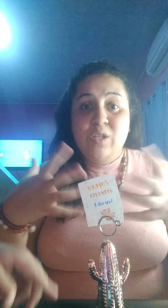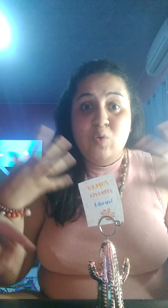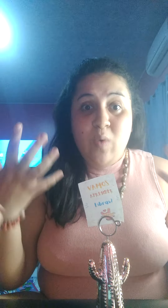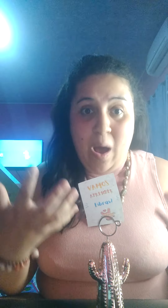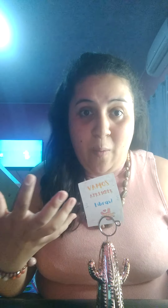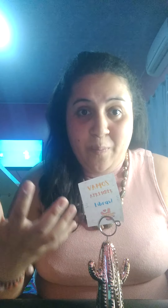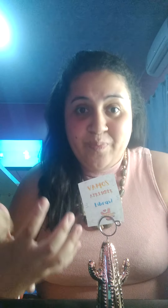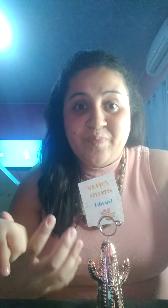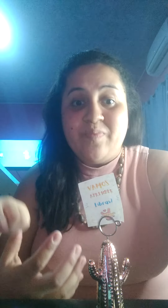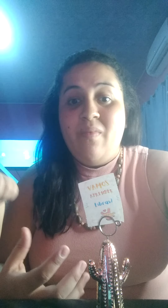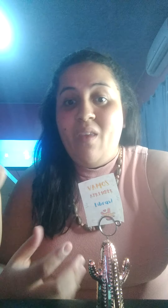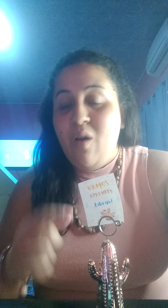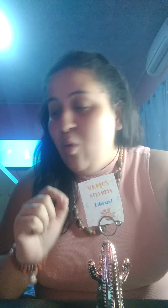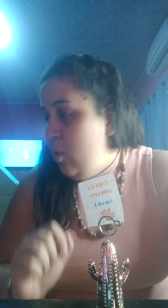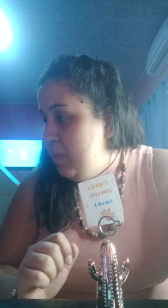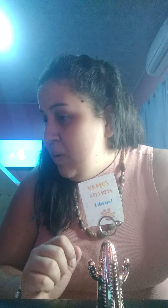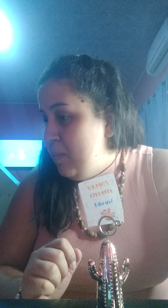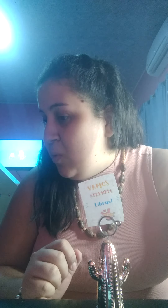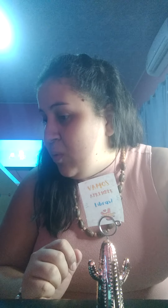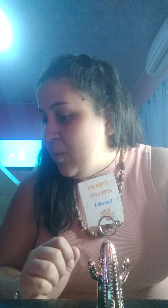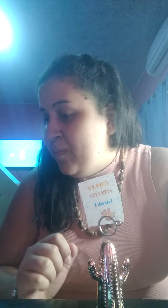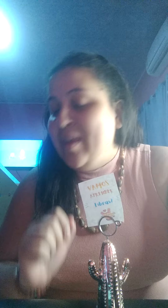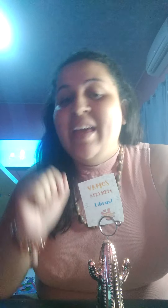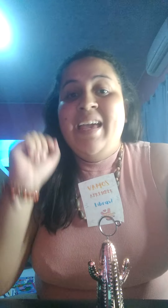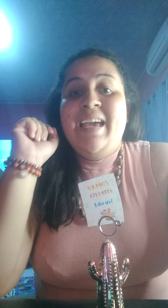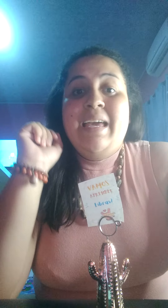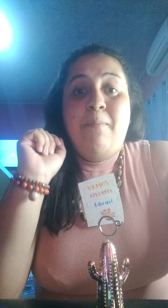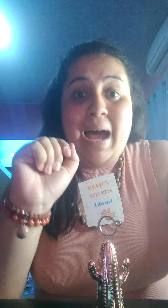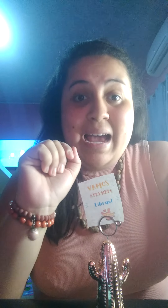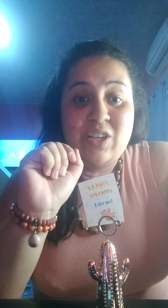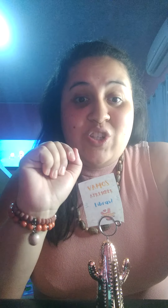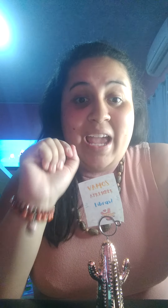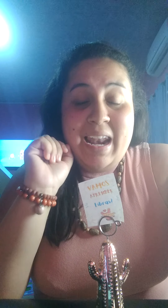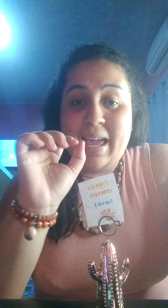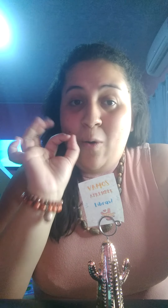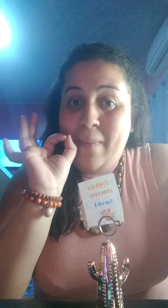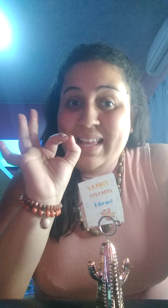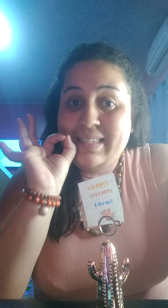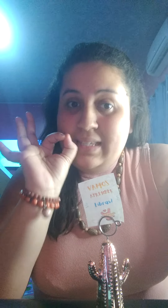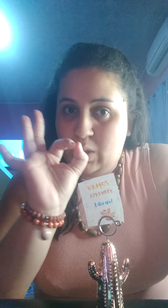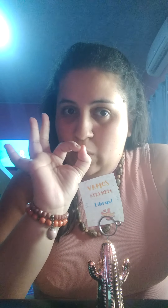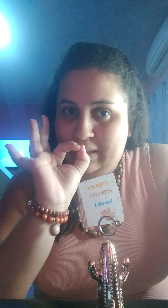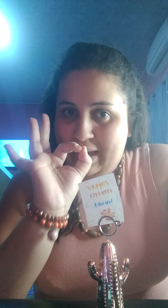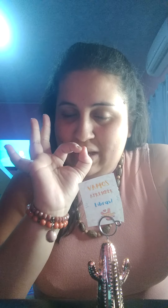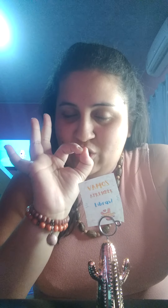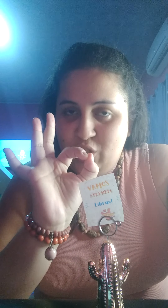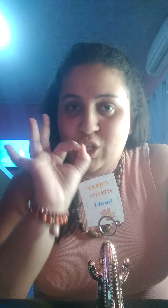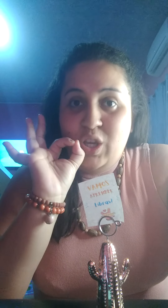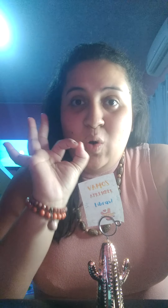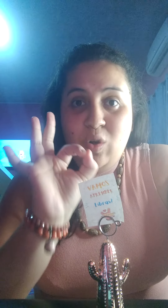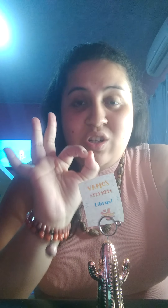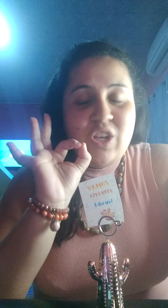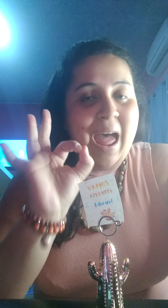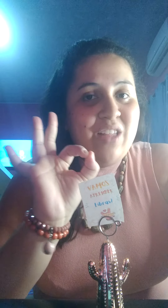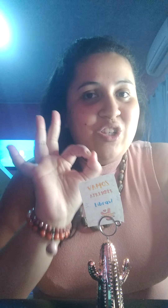Toma, mamãe, toma. Oi, meu amor. Mas ela é uma língua, tá, gente? E outra, já tirando